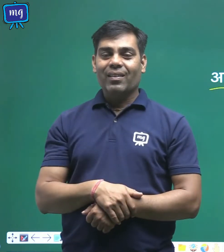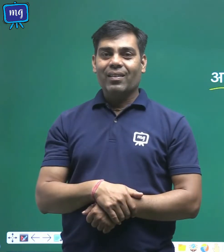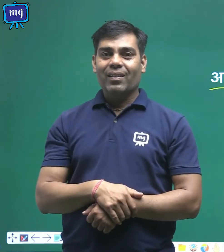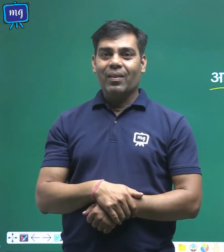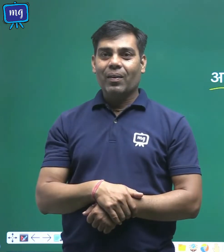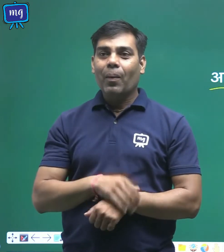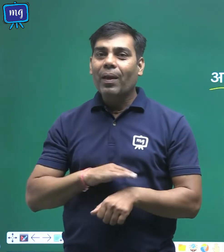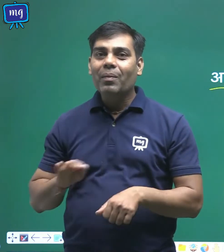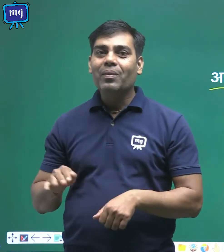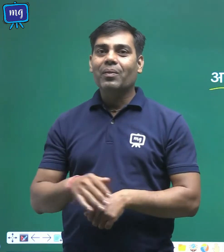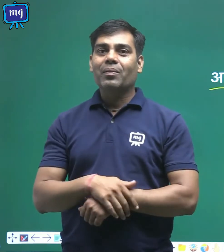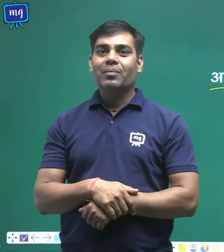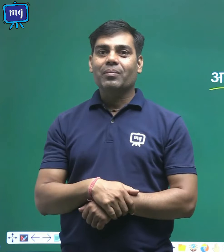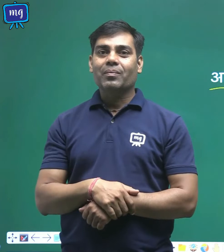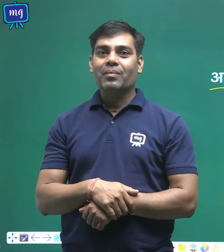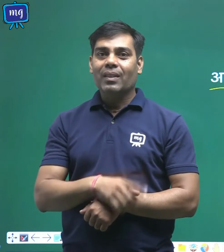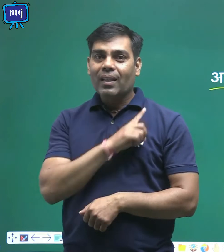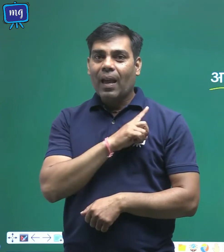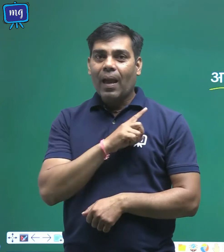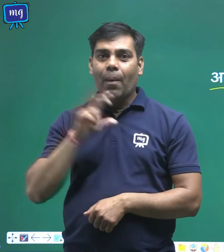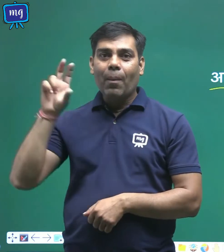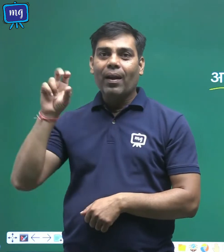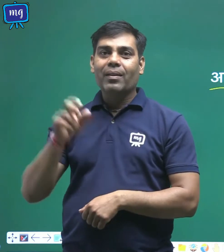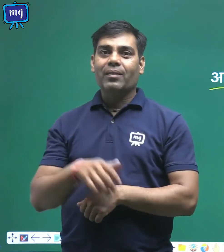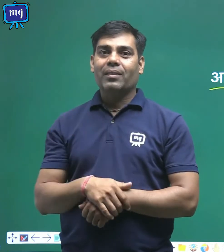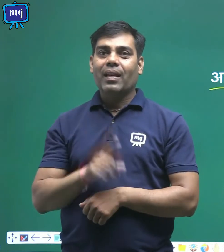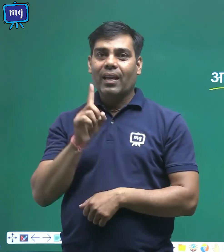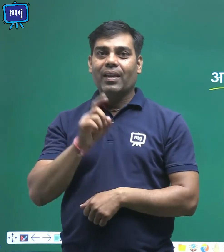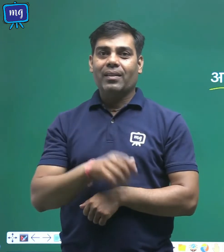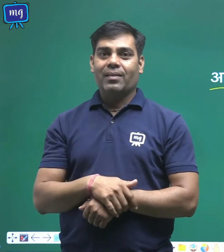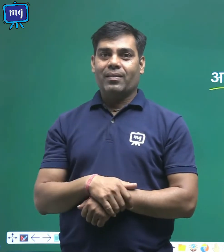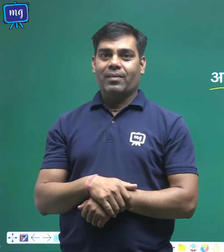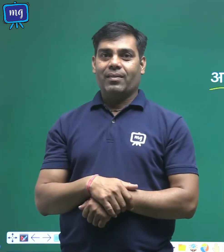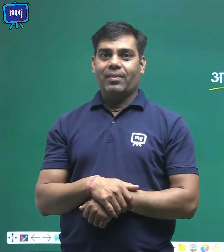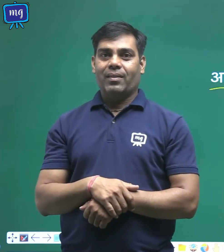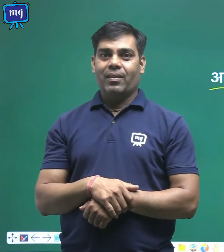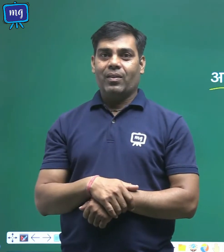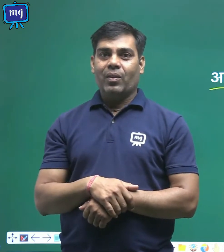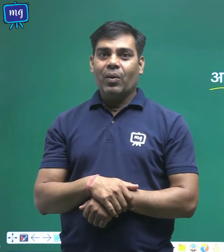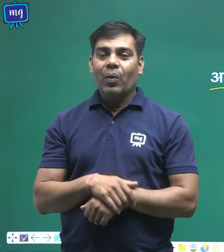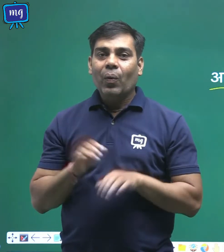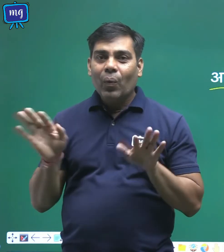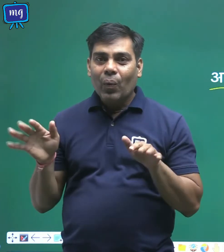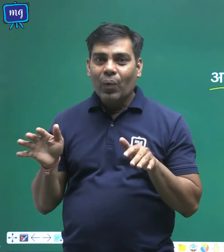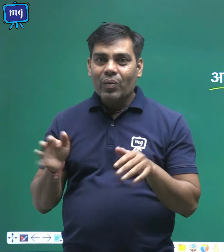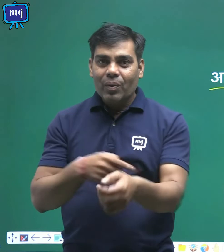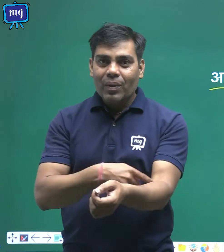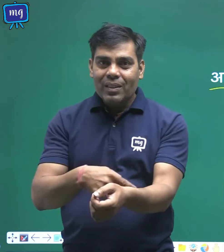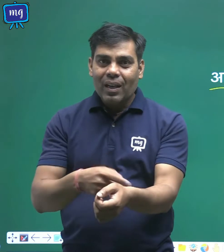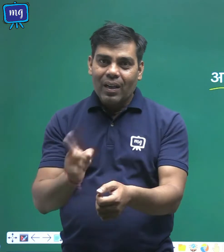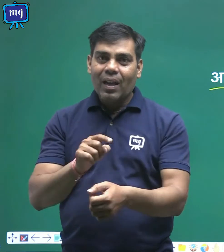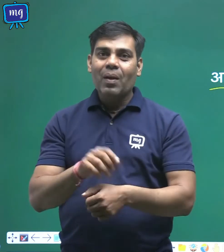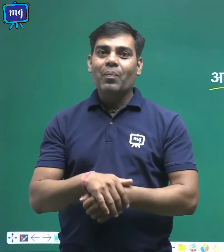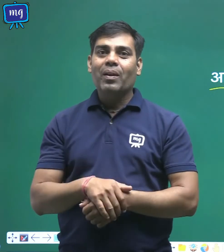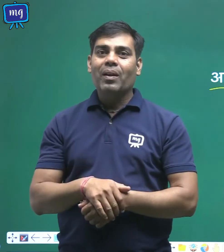प्यारे बच्चों, यह पाठ एक कुरज नामक पक्षी